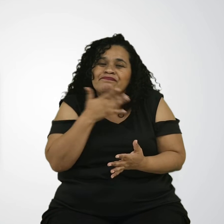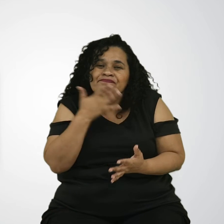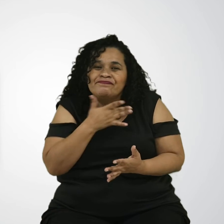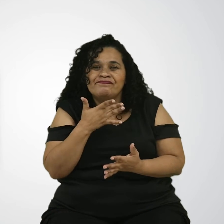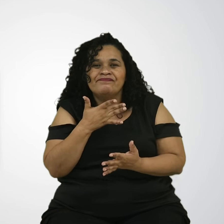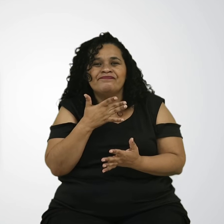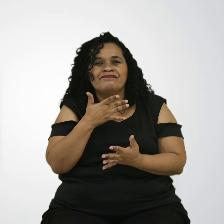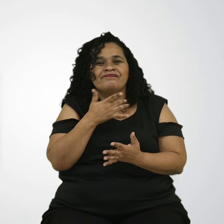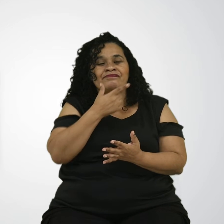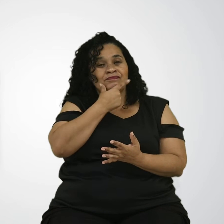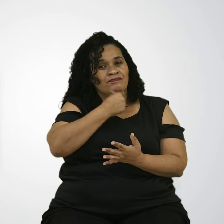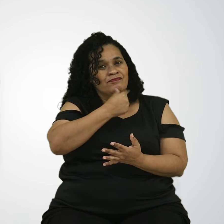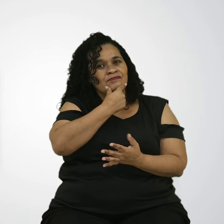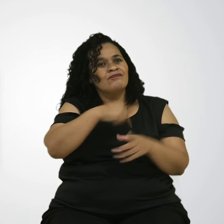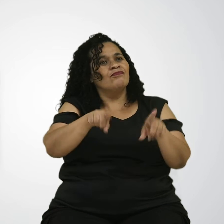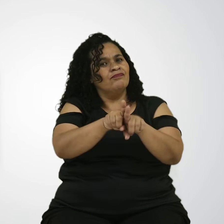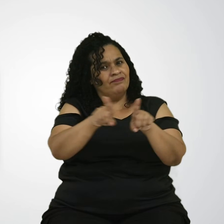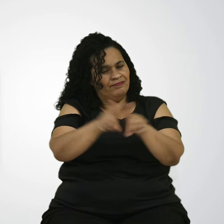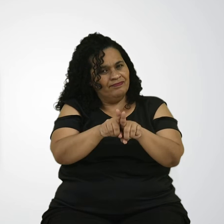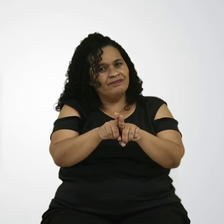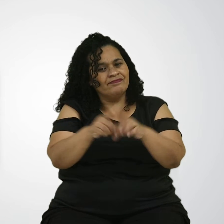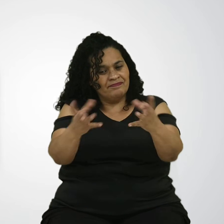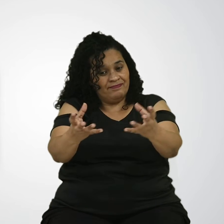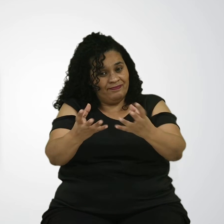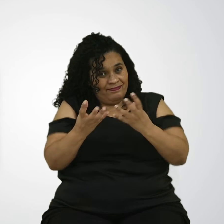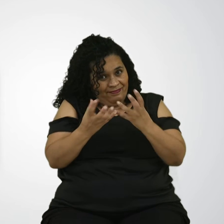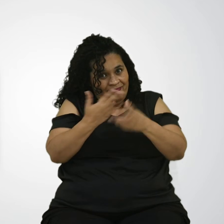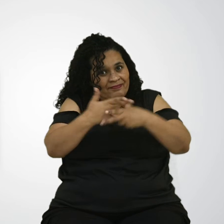receber coisas boas, ele dará coisas boas.